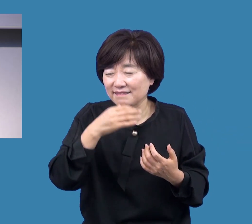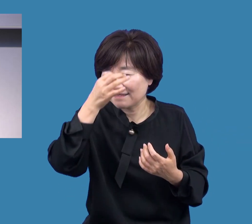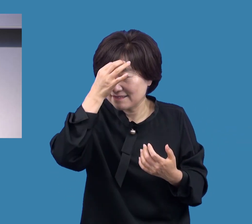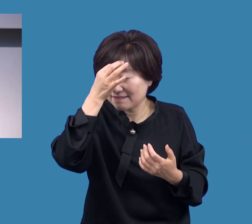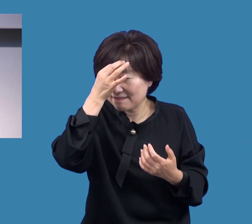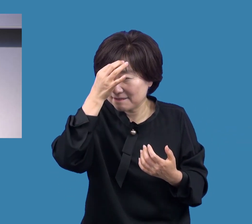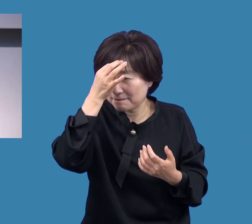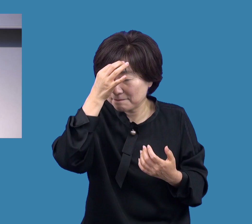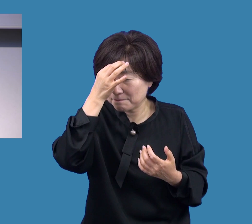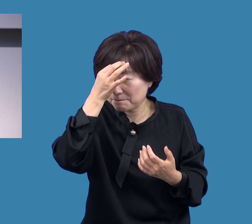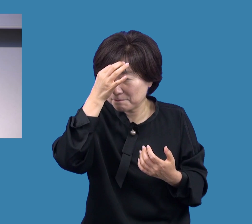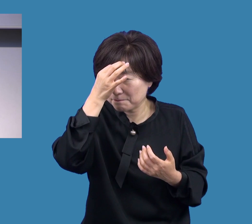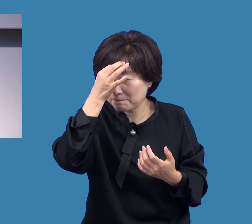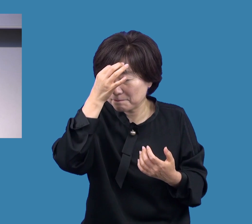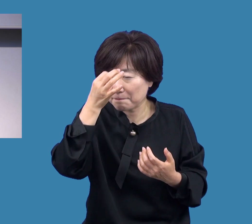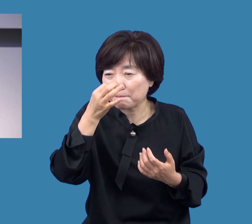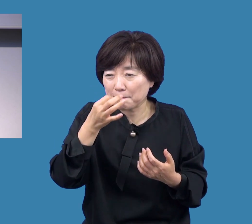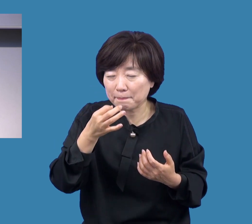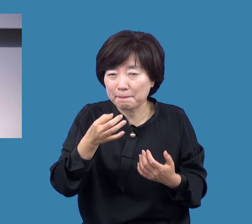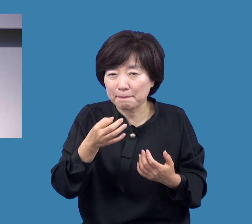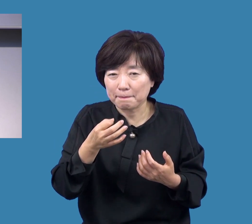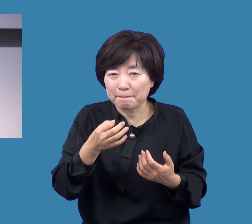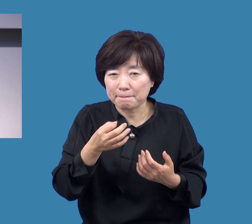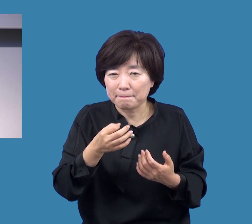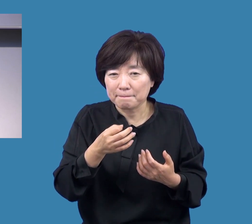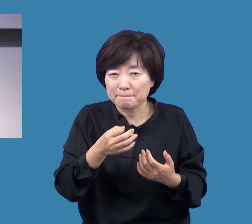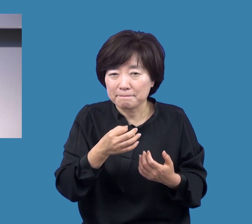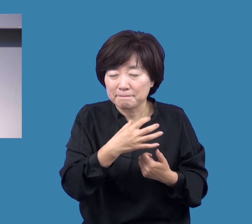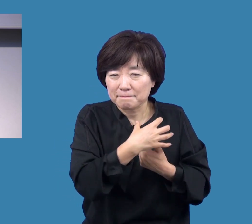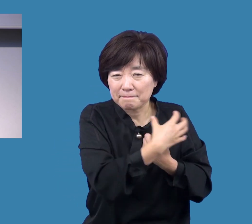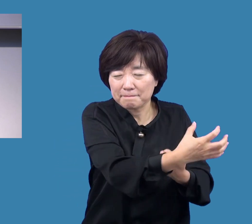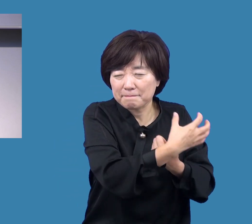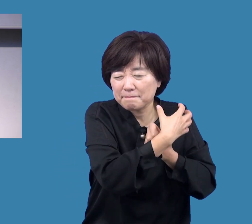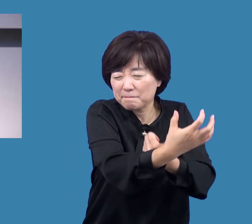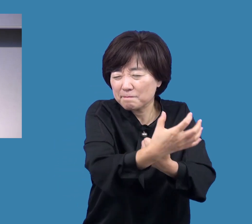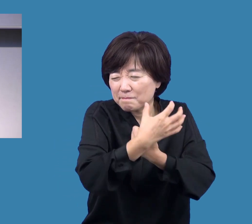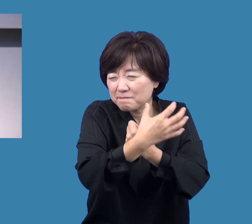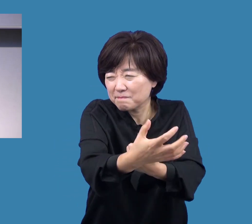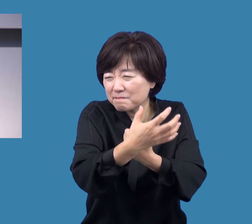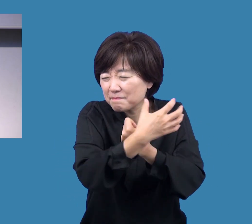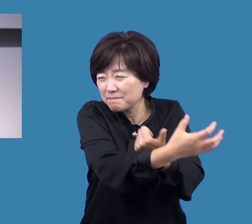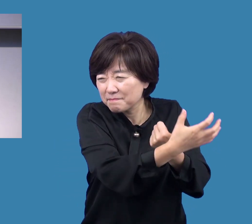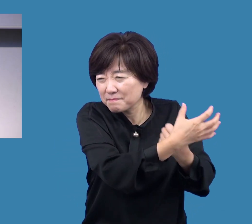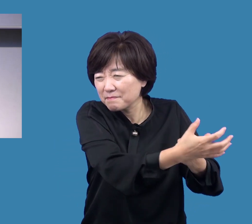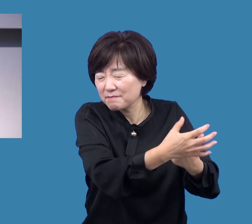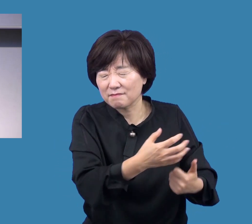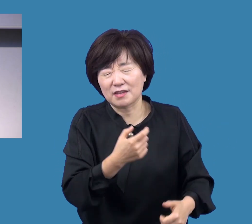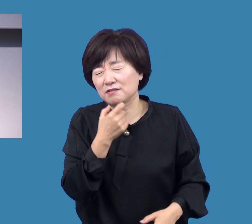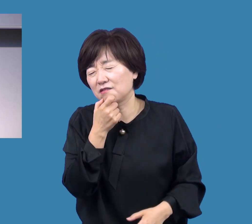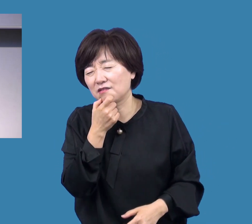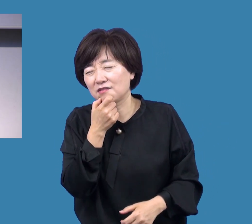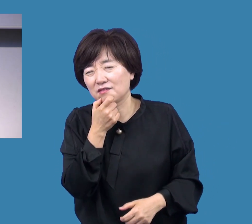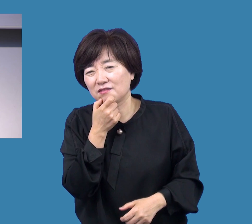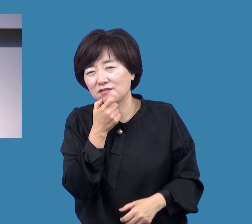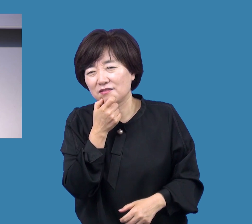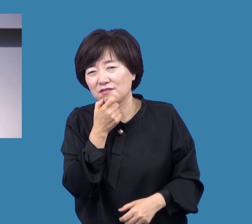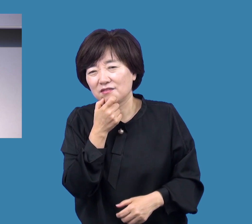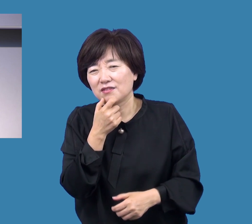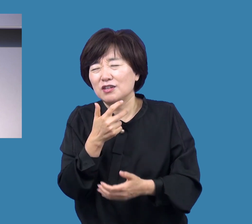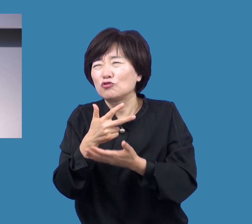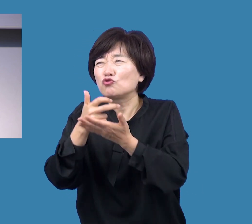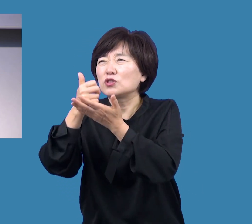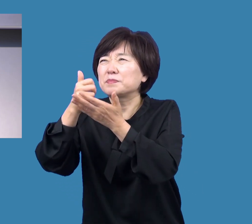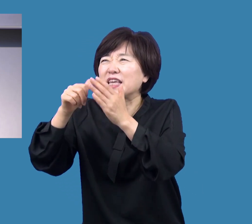재능이라면 재능, 하여간 제가 가진 탤런트라면 탤런트를 써서 뭔가 이익을 취하는 걸 눈뜨고 못 보겠어요. 왜? 주님께